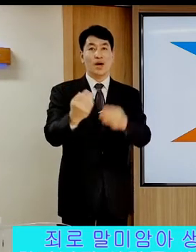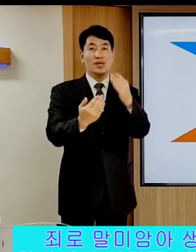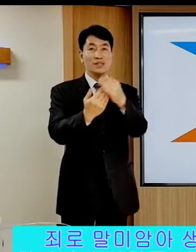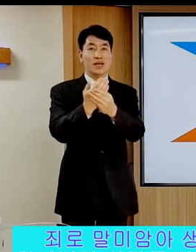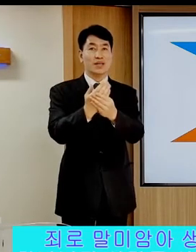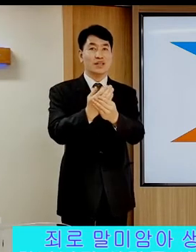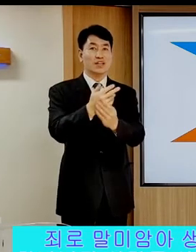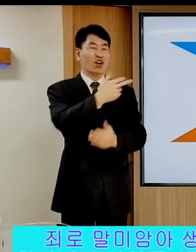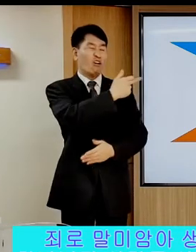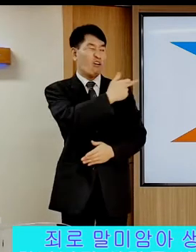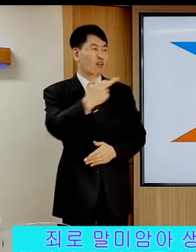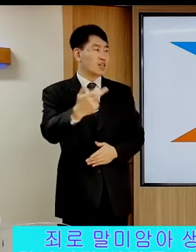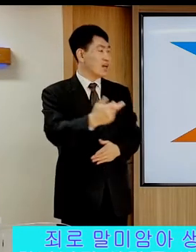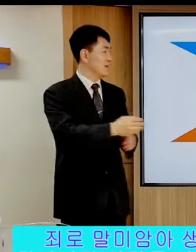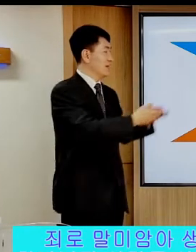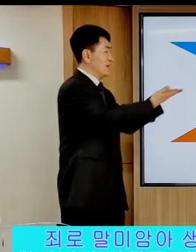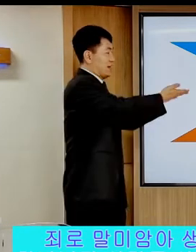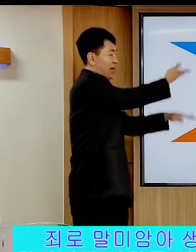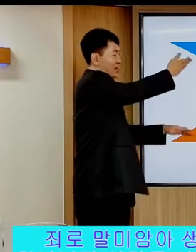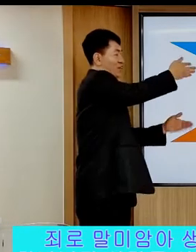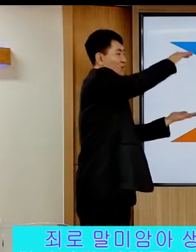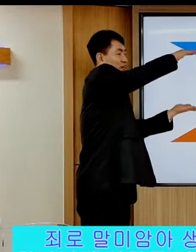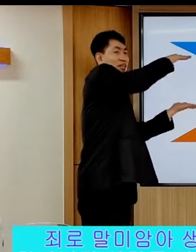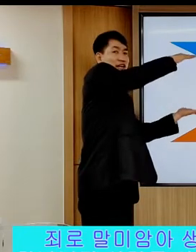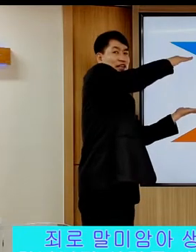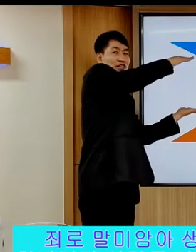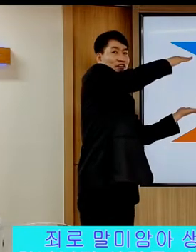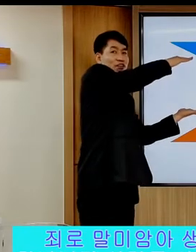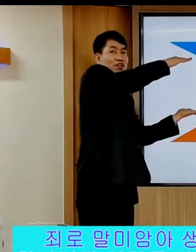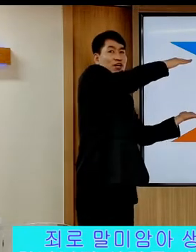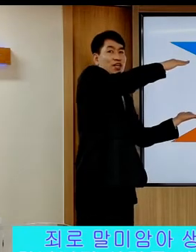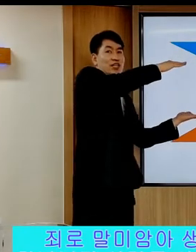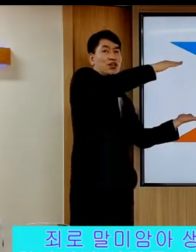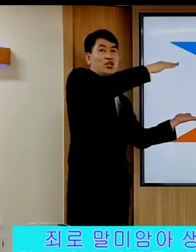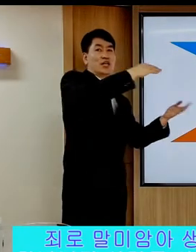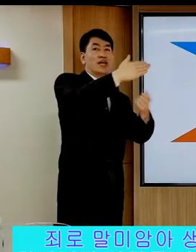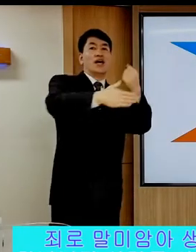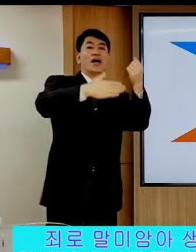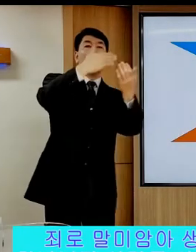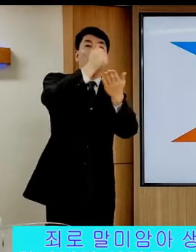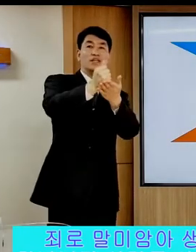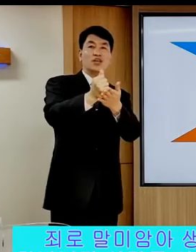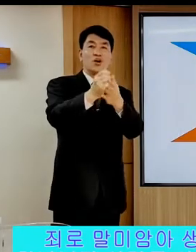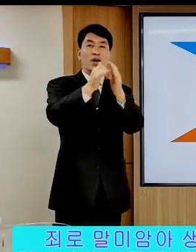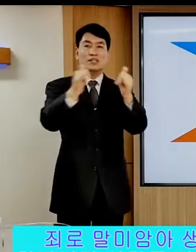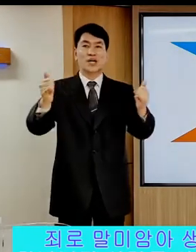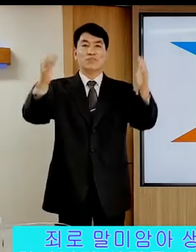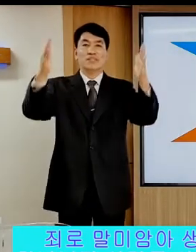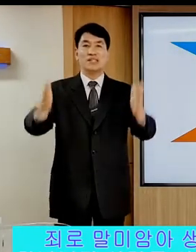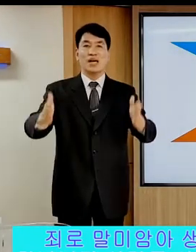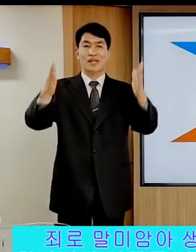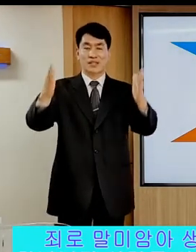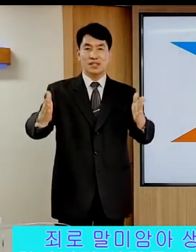말미암아 생긴 커다란 간격이 하나님과 사람들